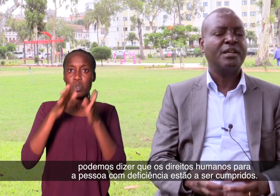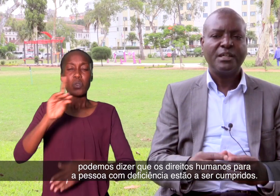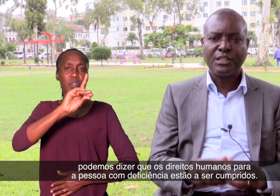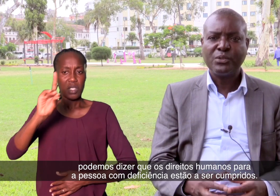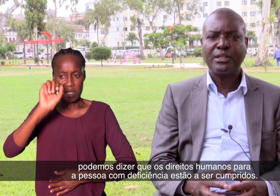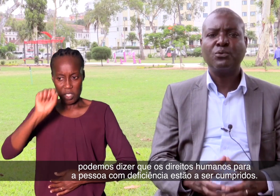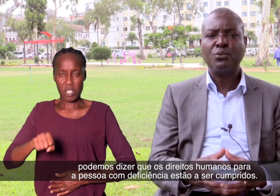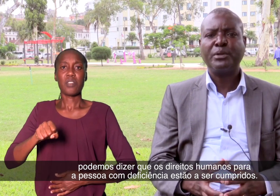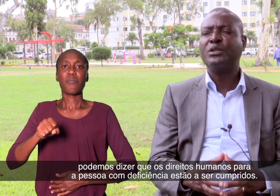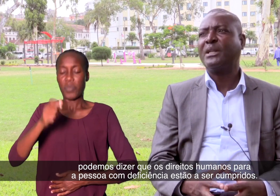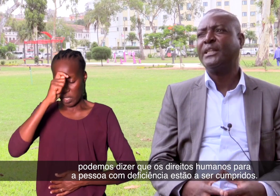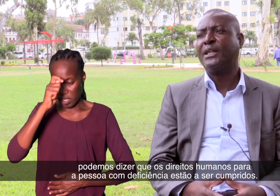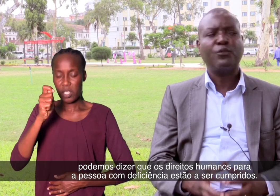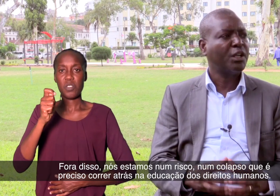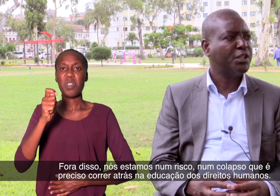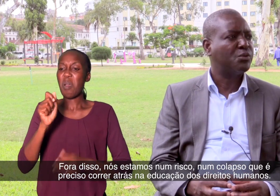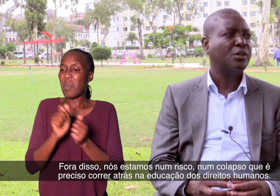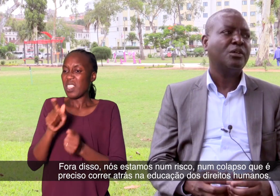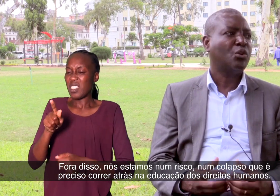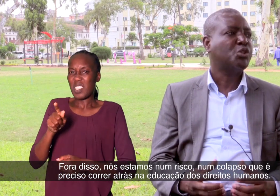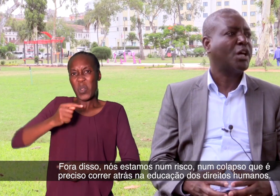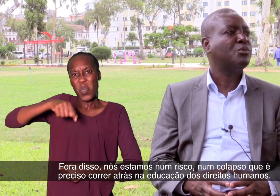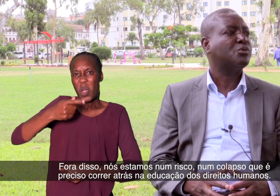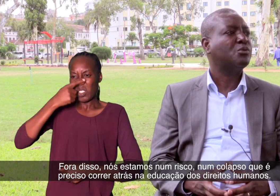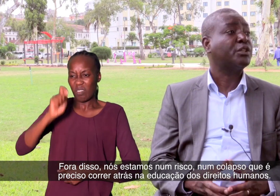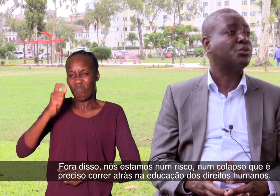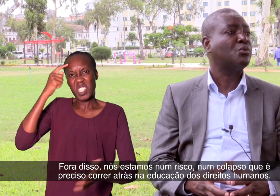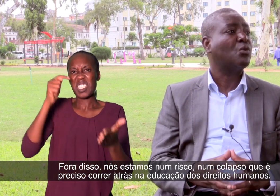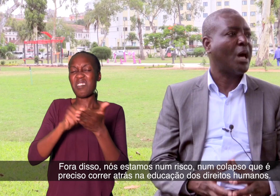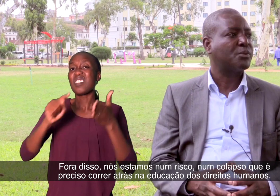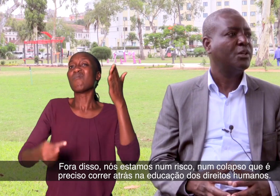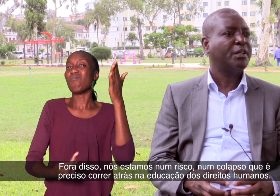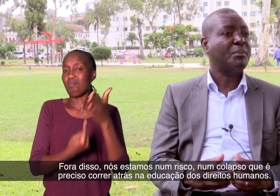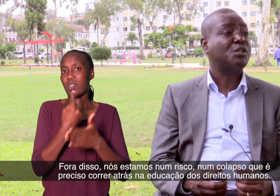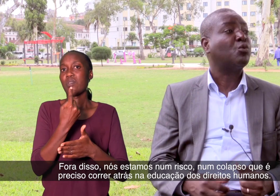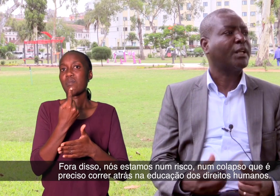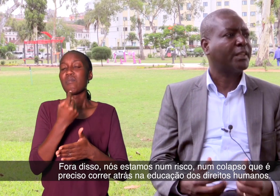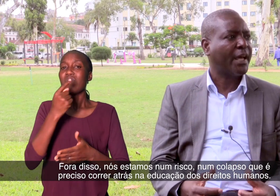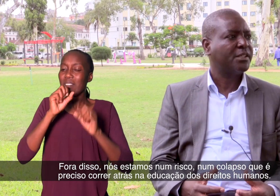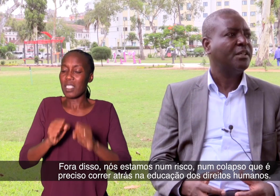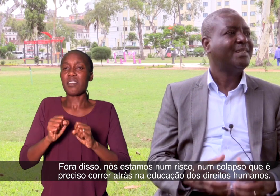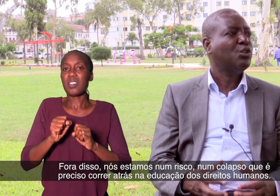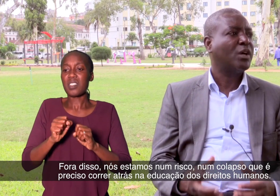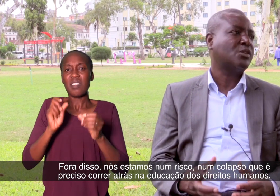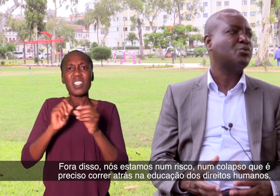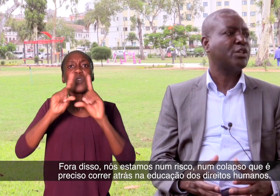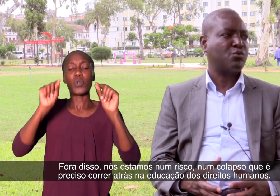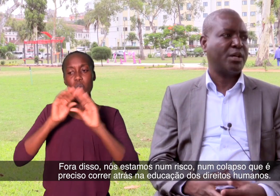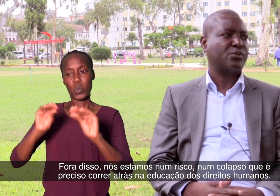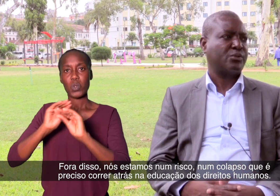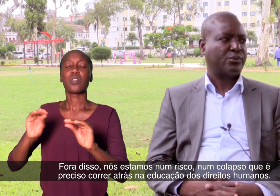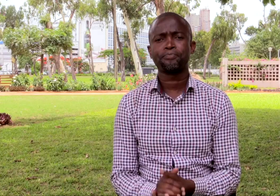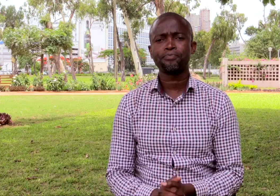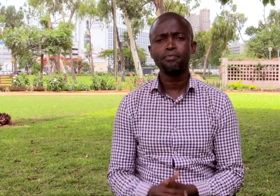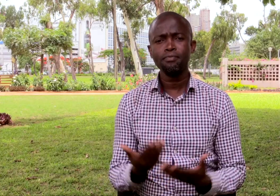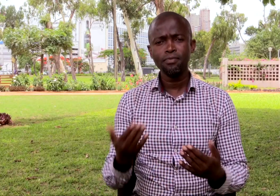deficiência estão sendo cumpridos na plena idade. Fora disso, nós estamos num risco, num colapso, que é preciso correr atrás na educação dos direitos